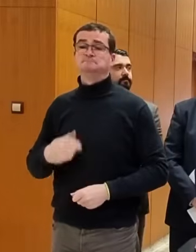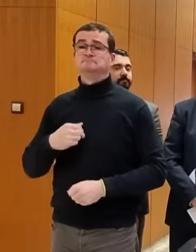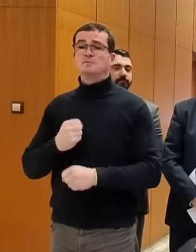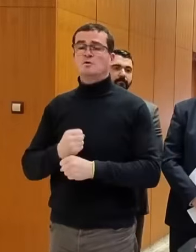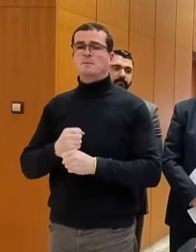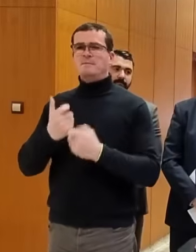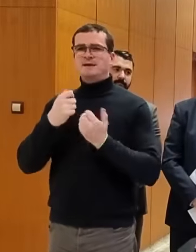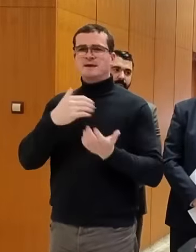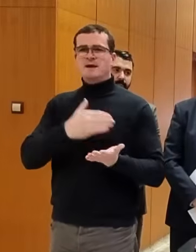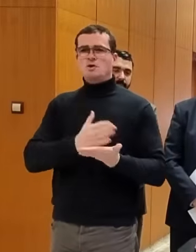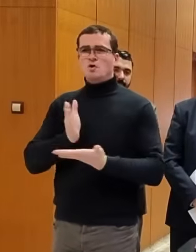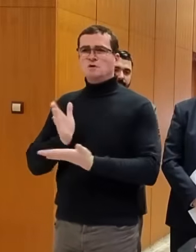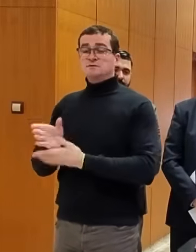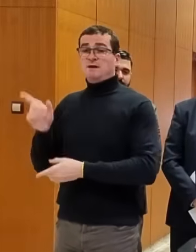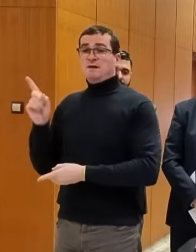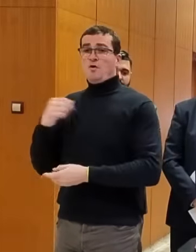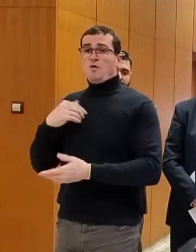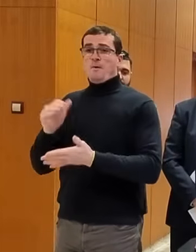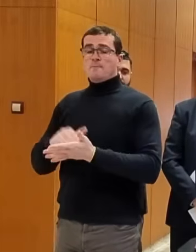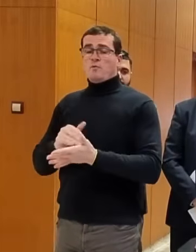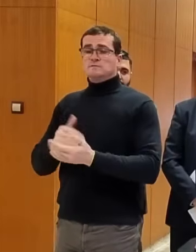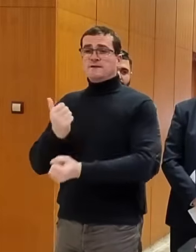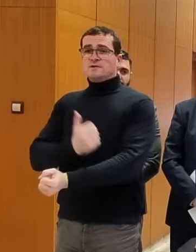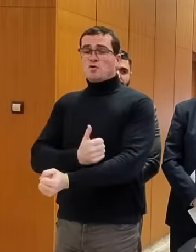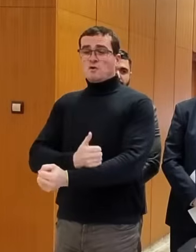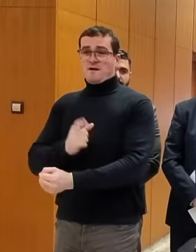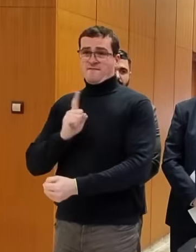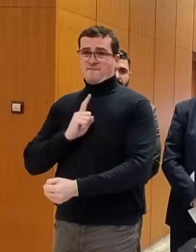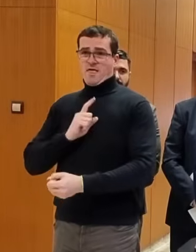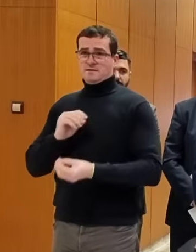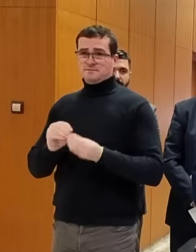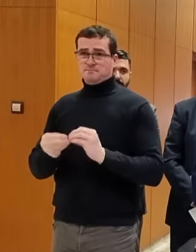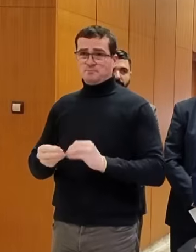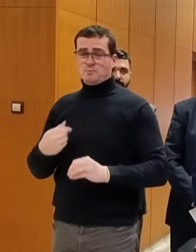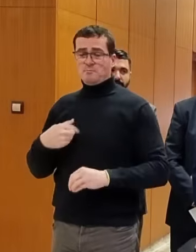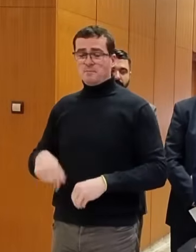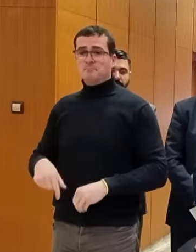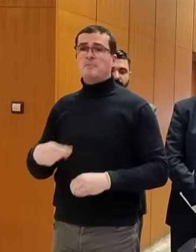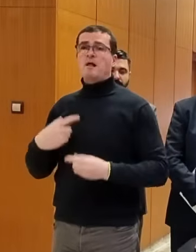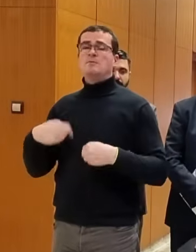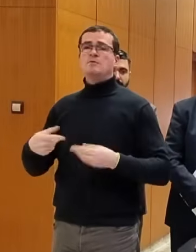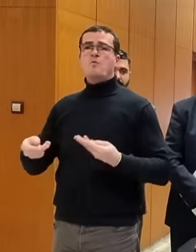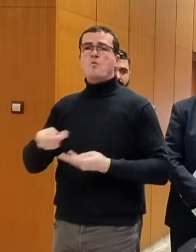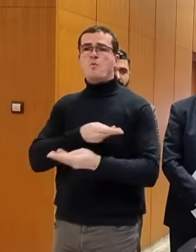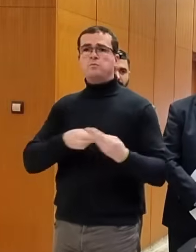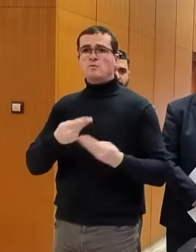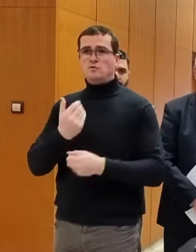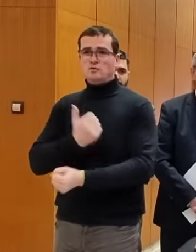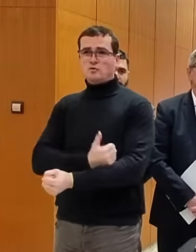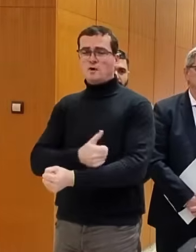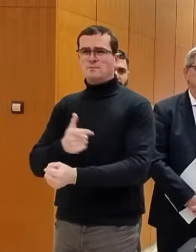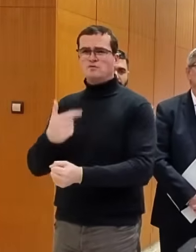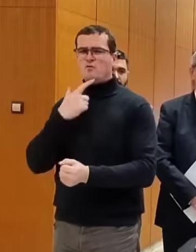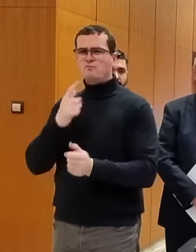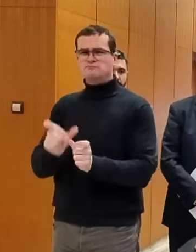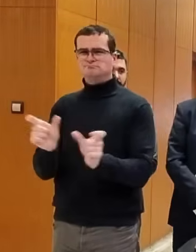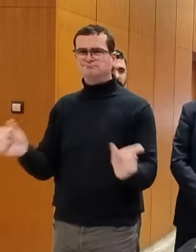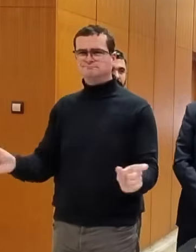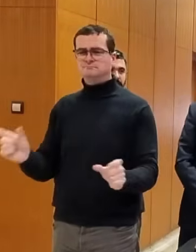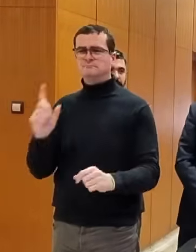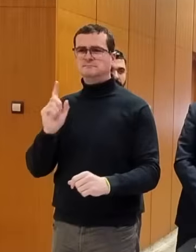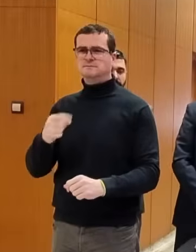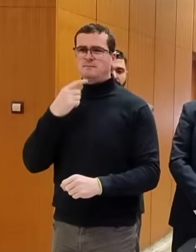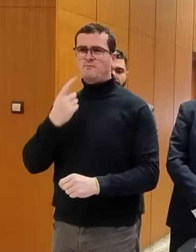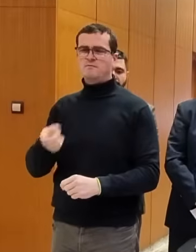veľmi jasný rozdiel medzi tým, kto používa nejakú drogu na osobný účel a tým, kto obchoduje s drogami. Tam to treba veľmi presne povedať,